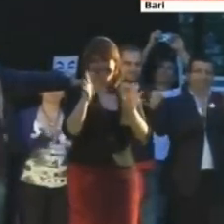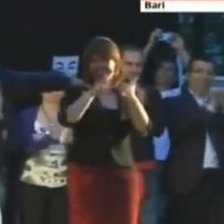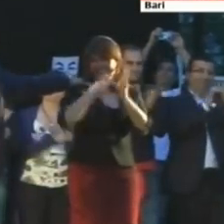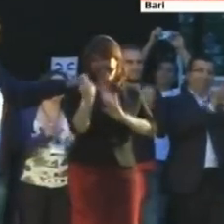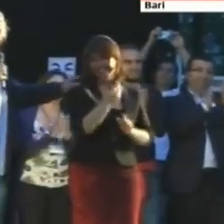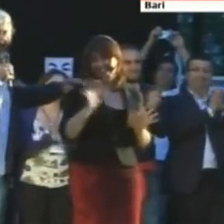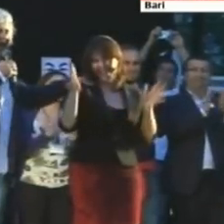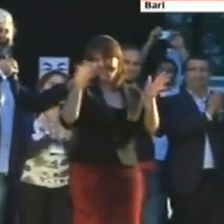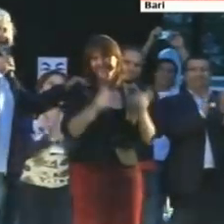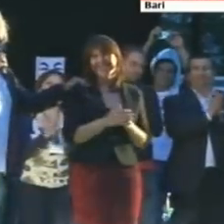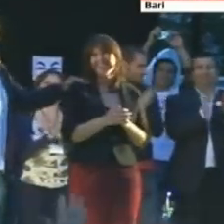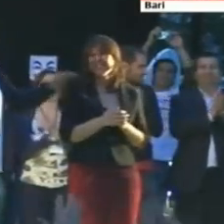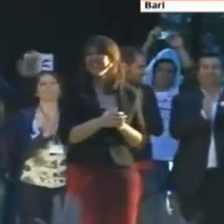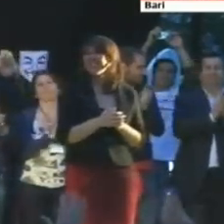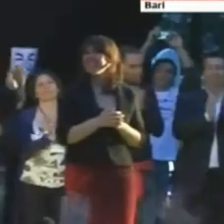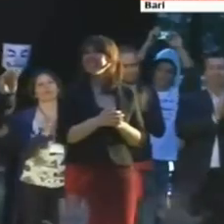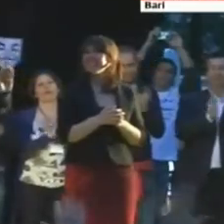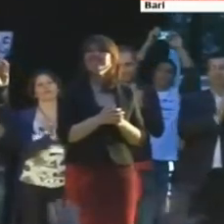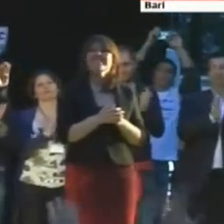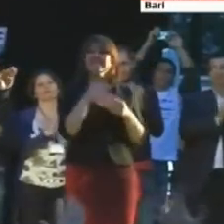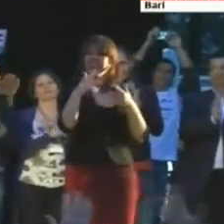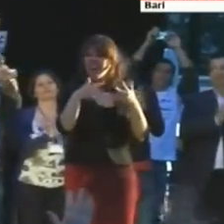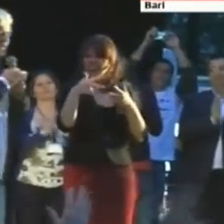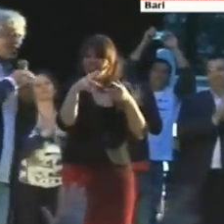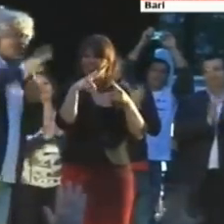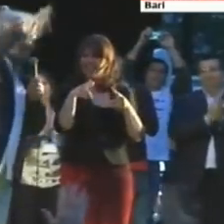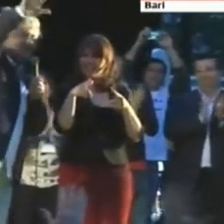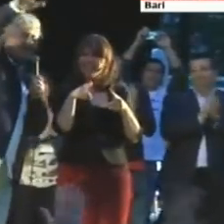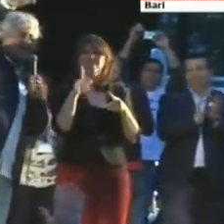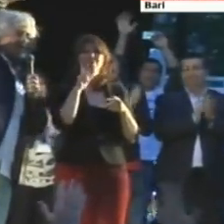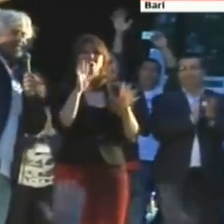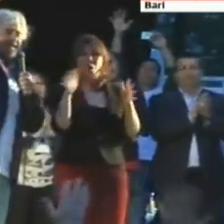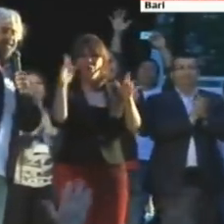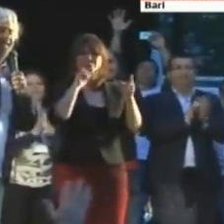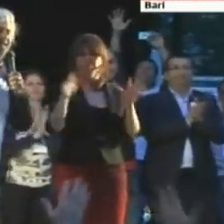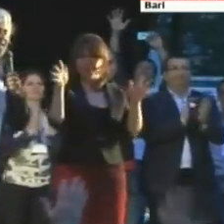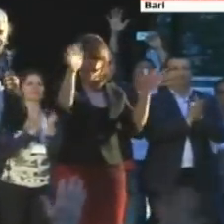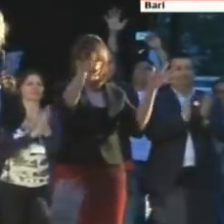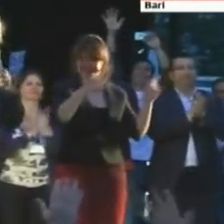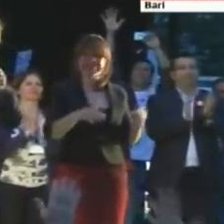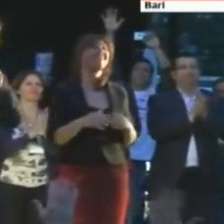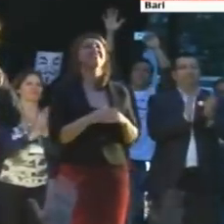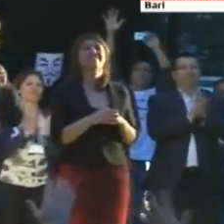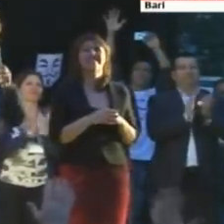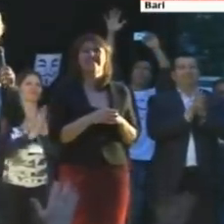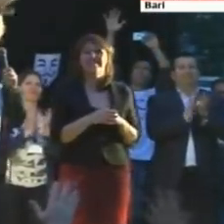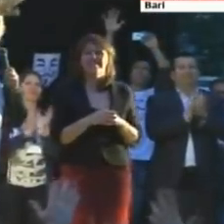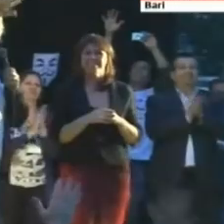lei, che è l'interprete della lingua dei sordi. Quanti siete? Dove siete?